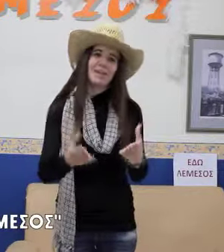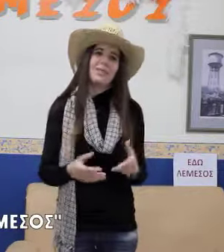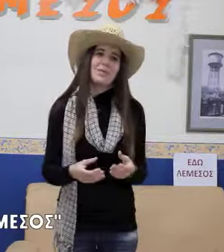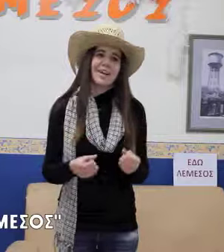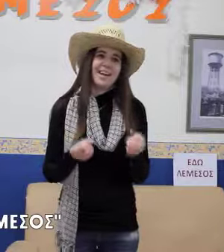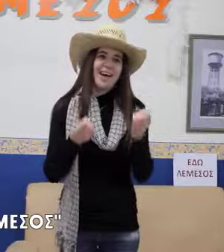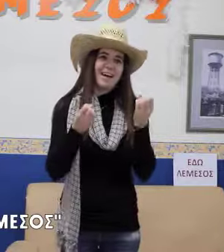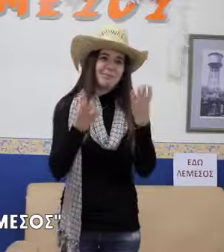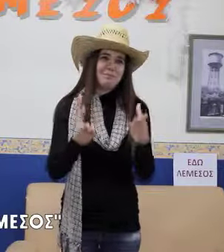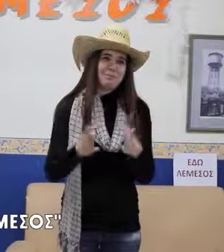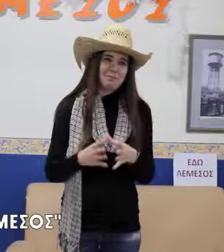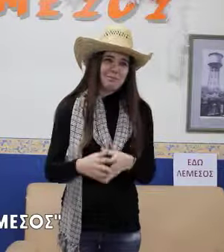κρασί.